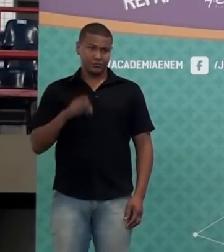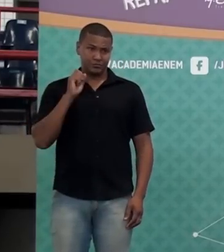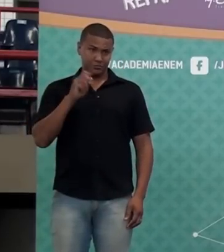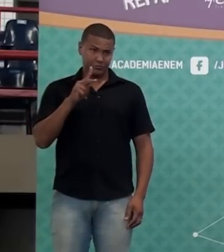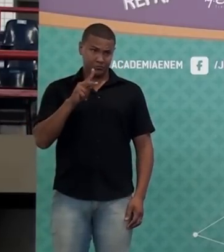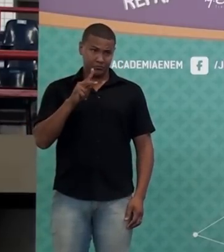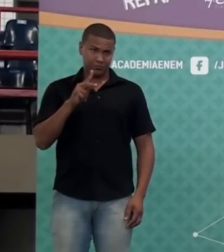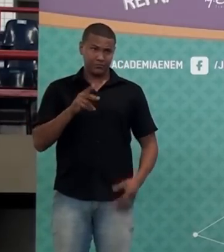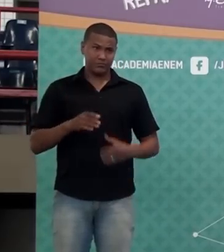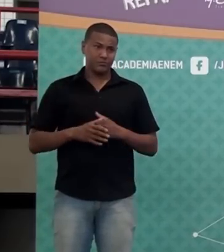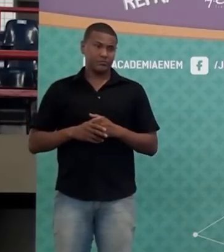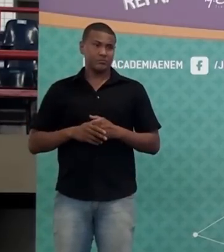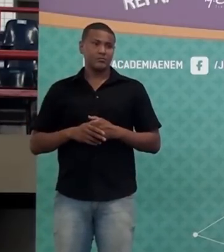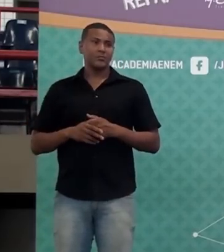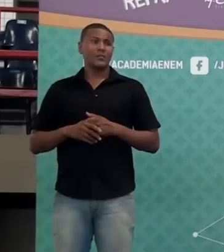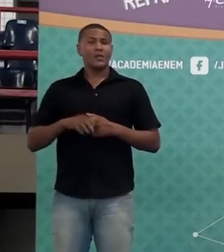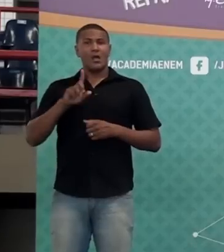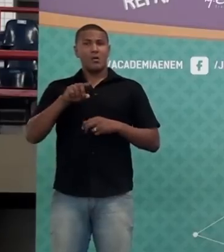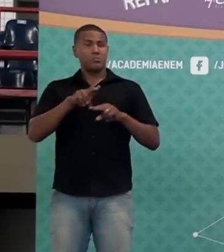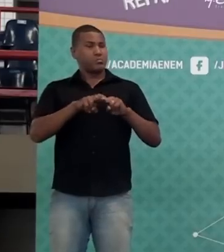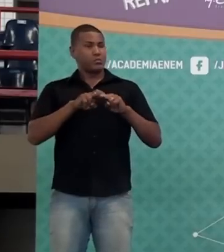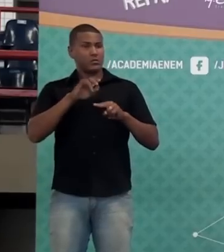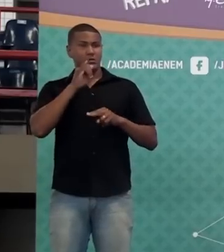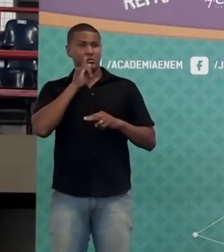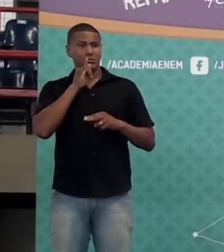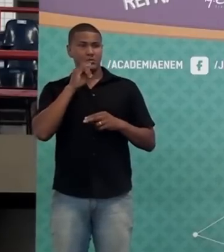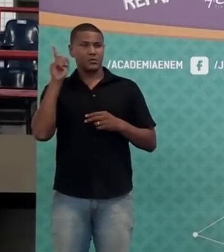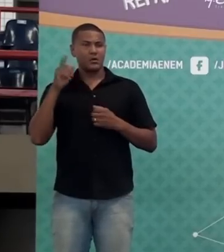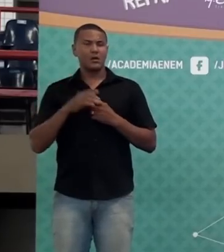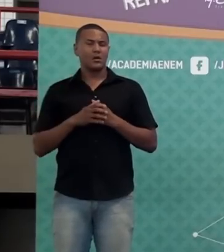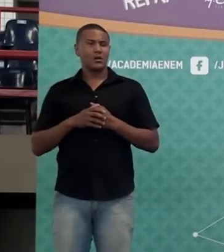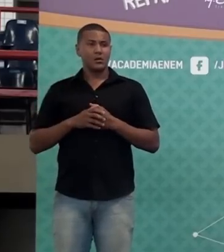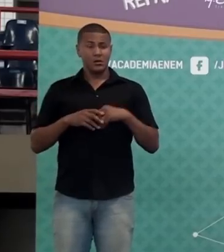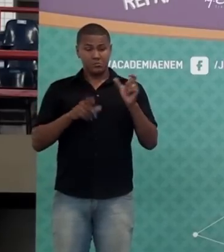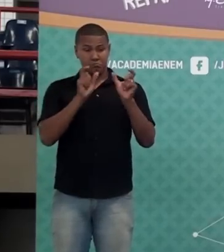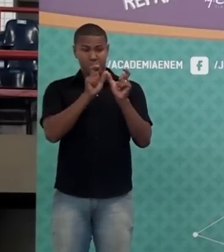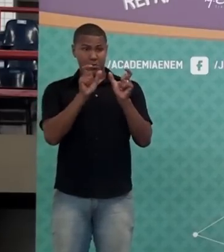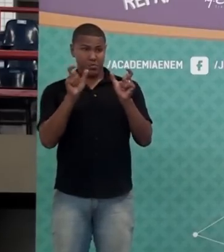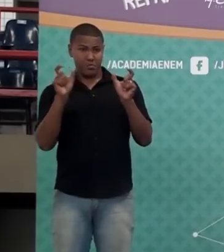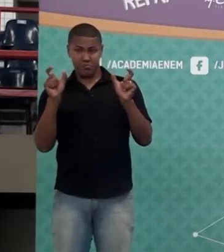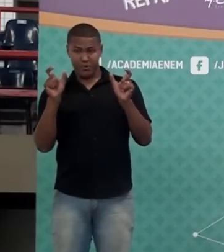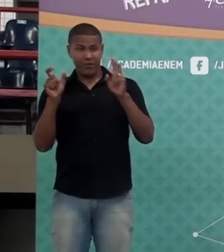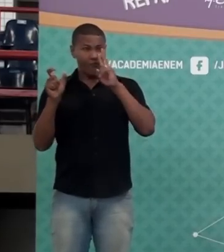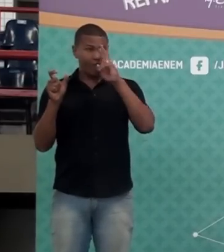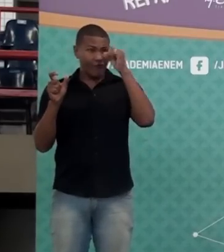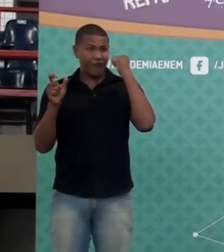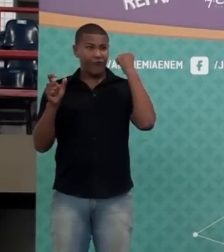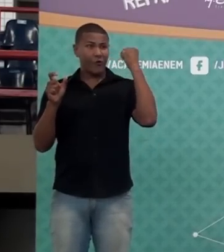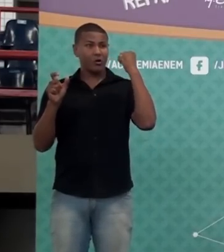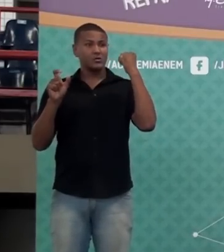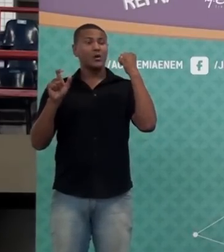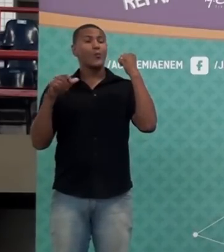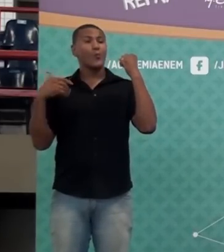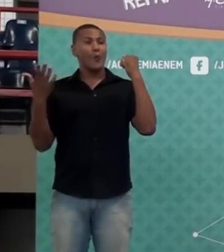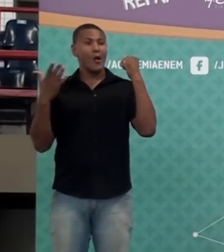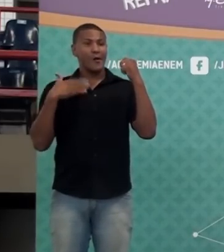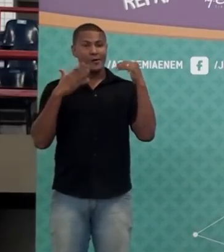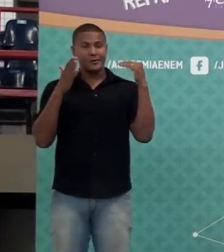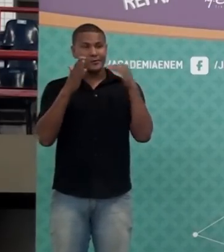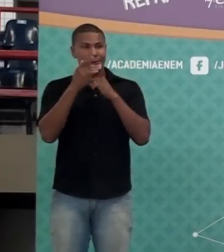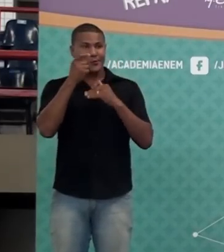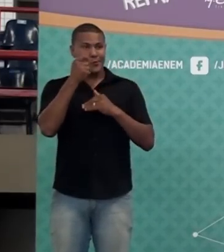uma palavra paroxítona, sílaba forte é a penúltima, e essa sílaba é formada por u ou